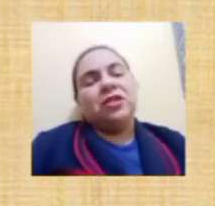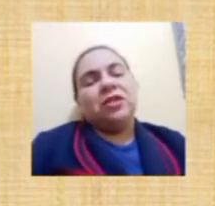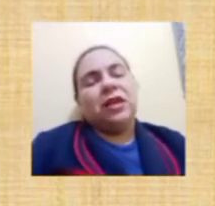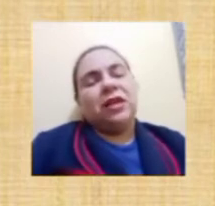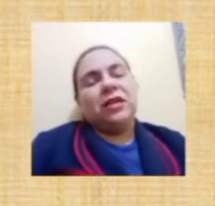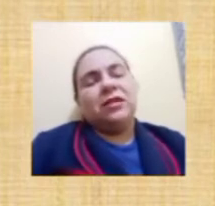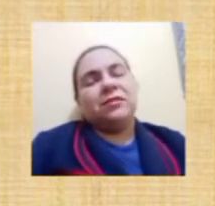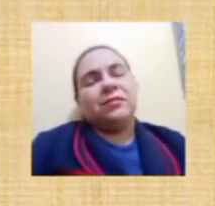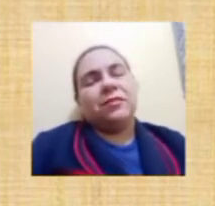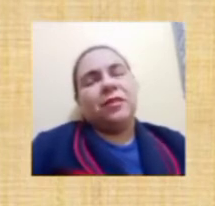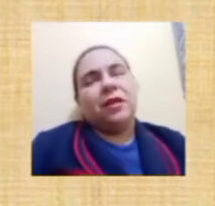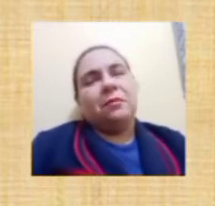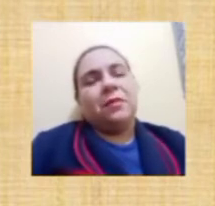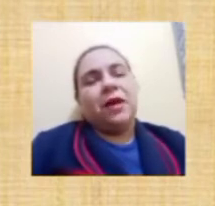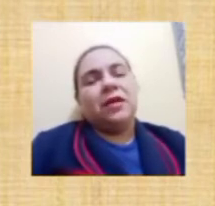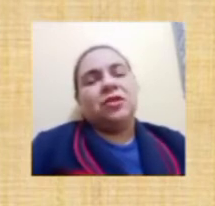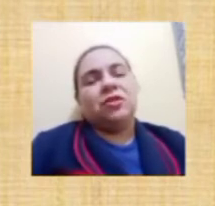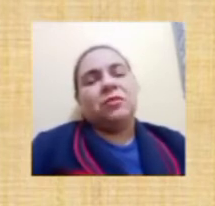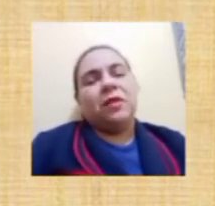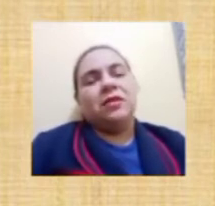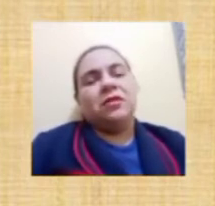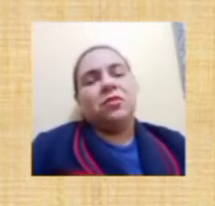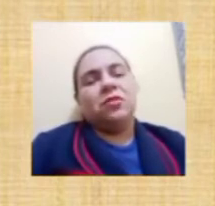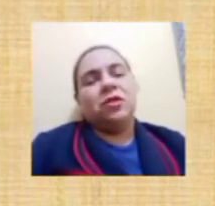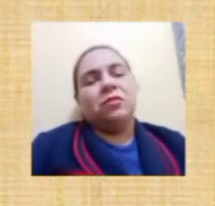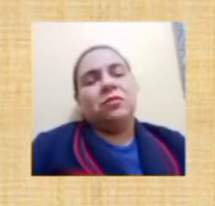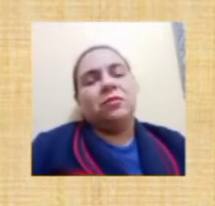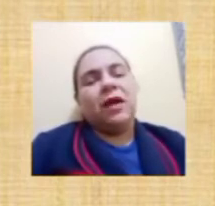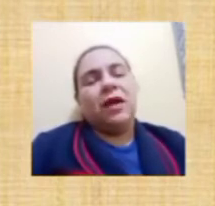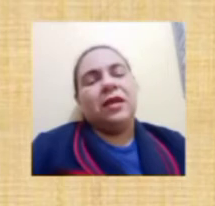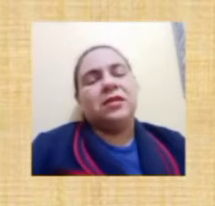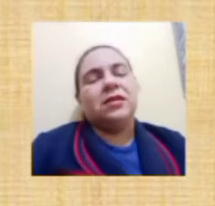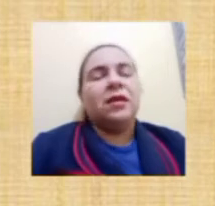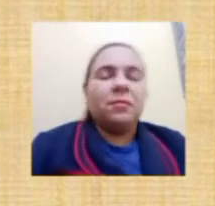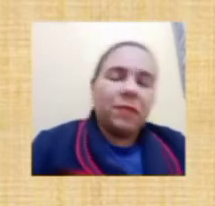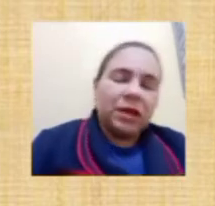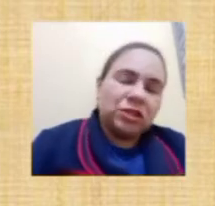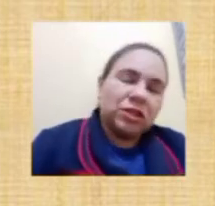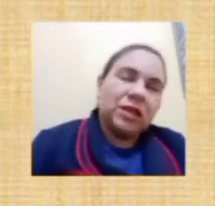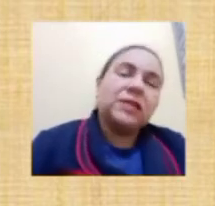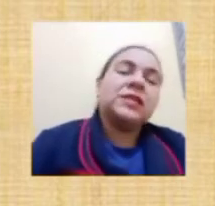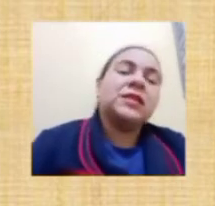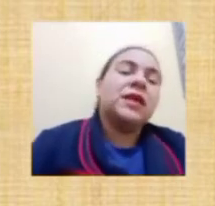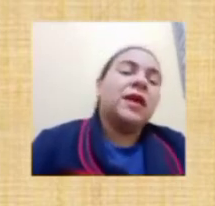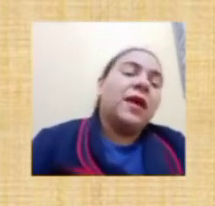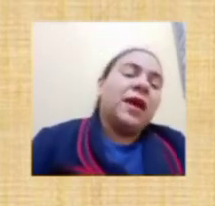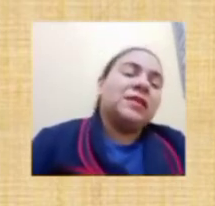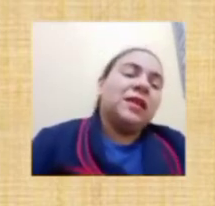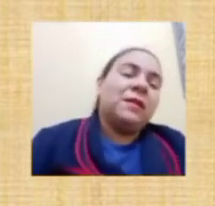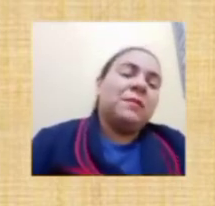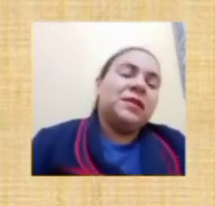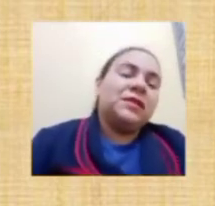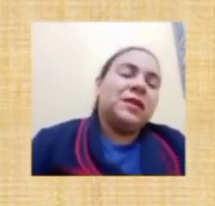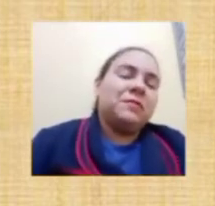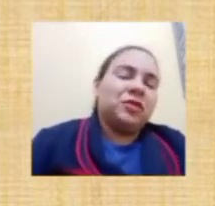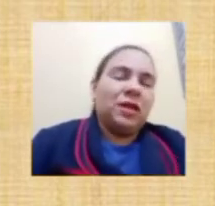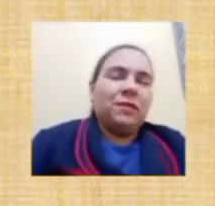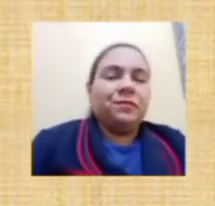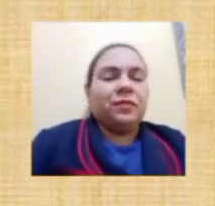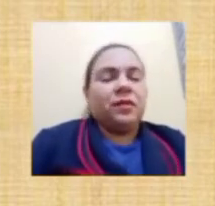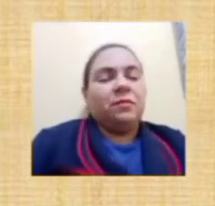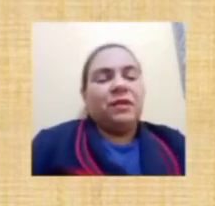Isso aí. Então, vamos lá. Resolva as adições de números inteiros. Então,